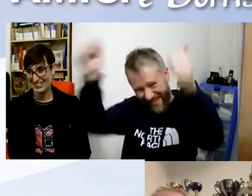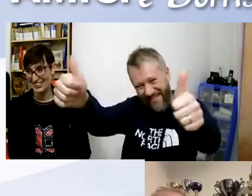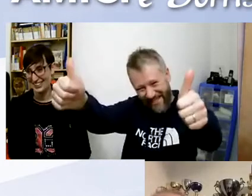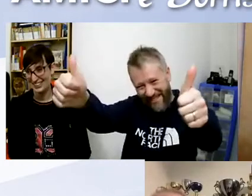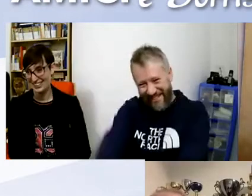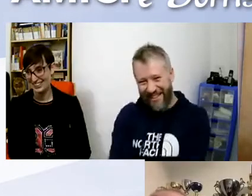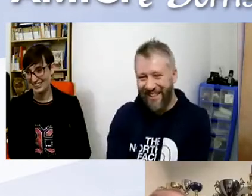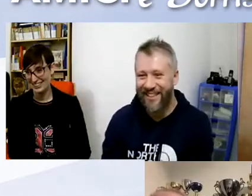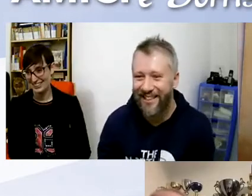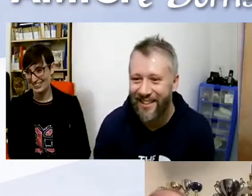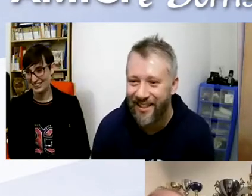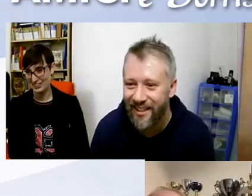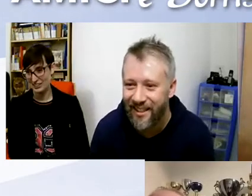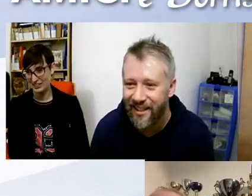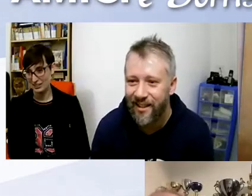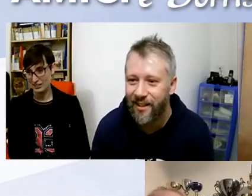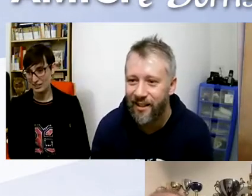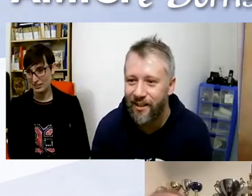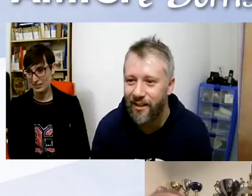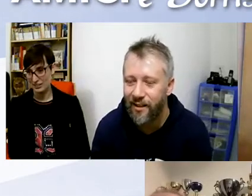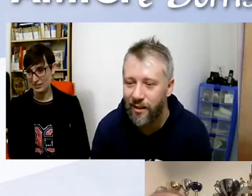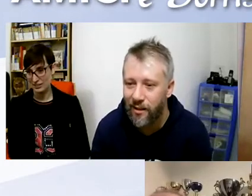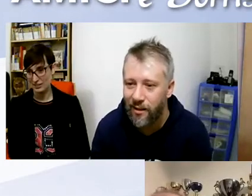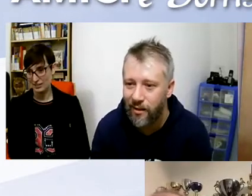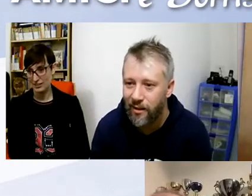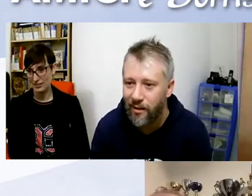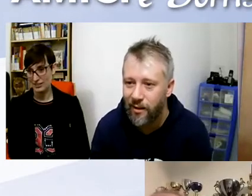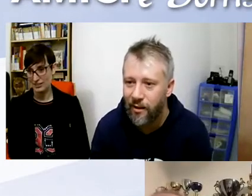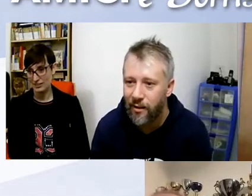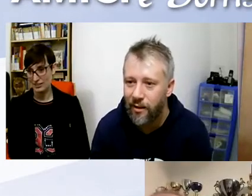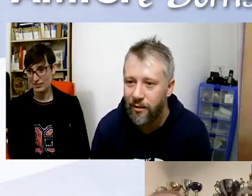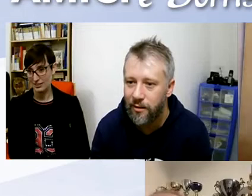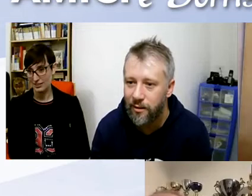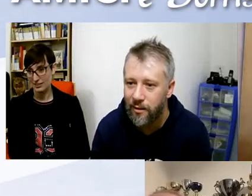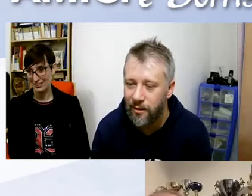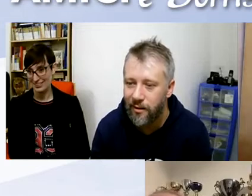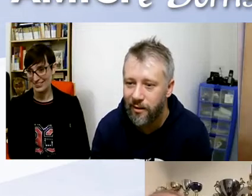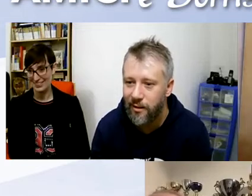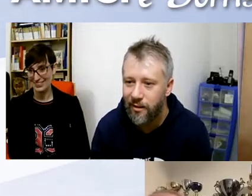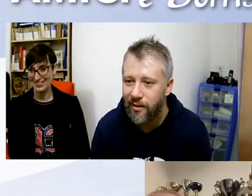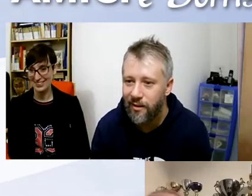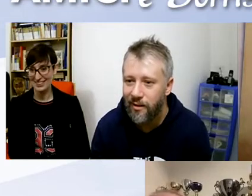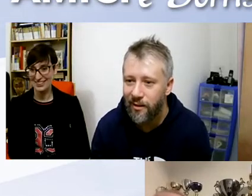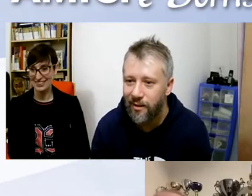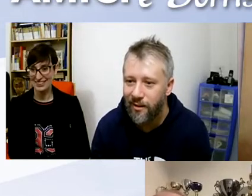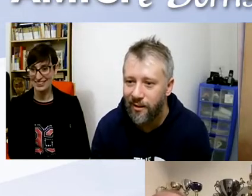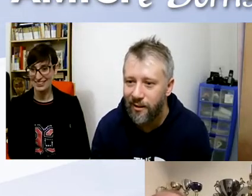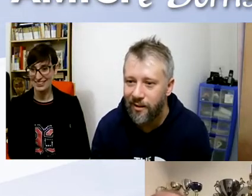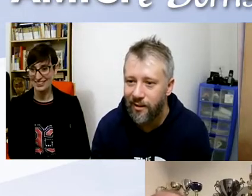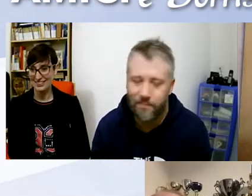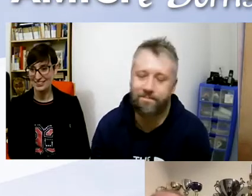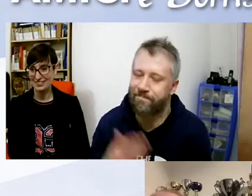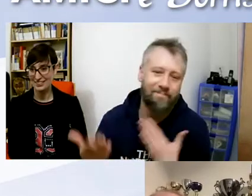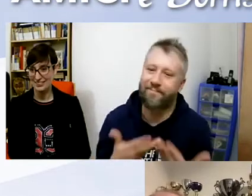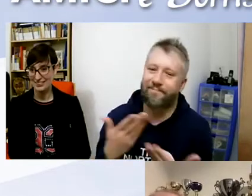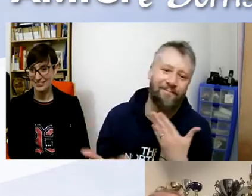Lui fatto oggi, Loris? Dice: ho visto Mostri dalla riva. Detto, ma cos'è? Ma sì, un programma. Poi quando ho capito qual era il programma, gli ho detto: ma